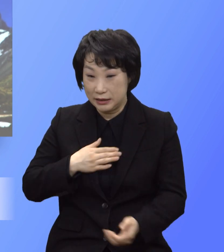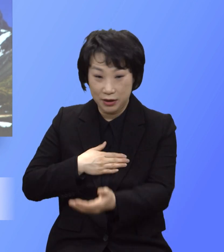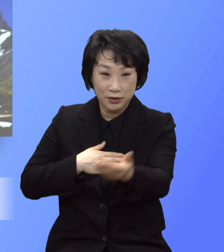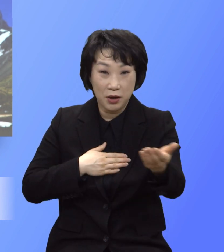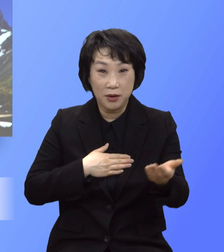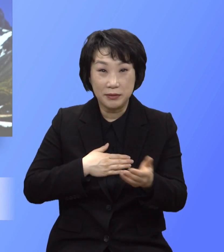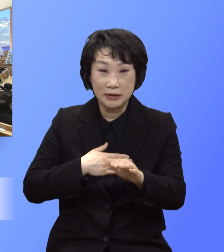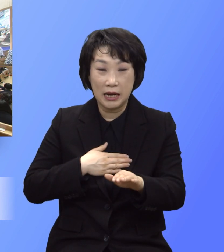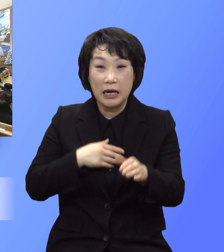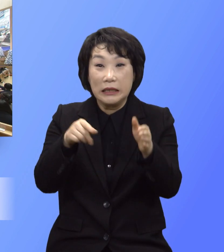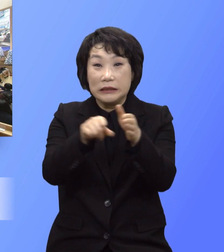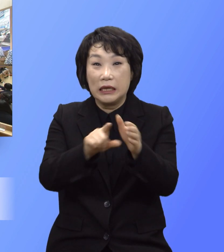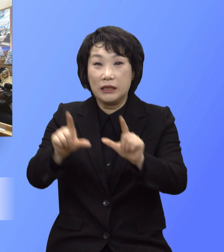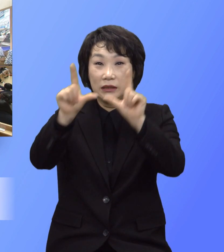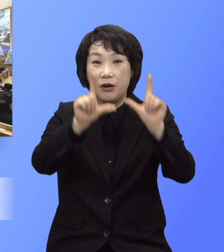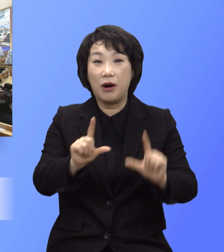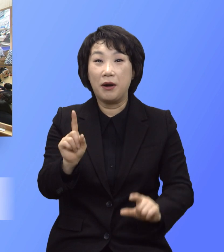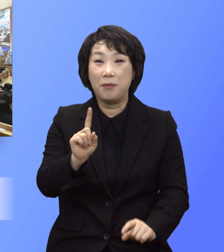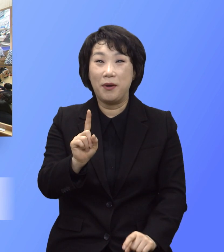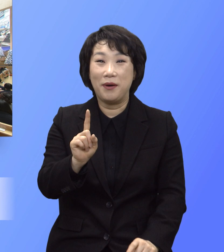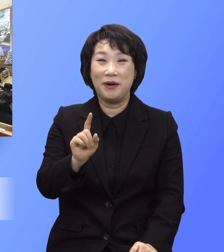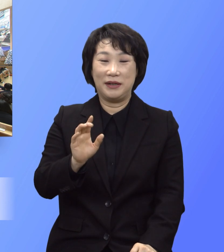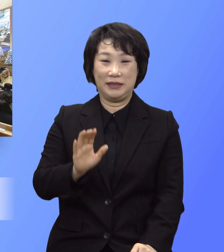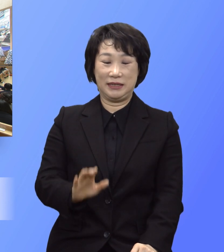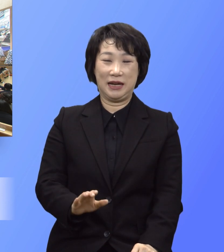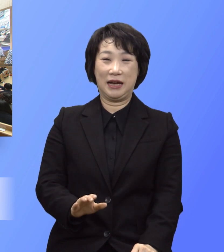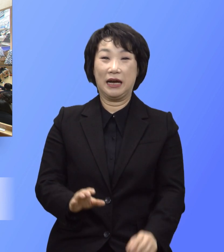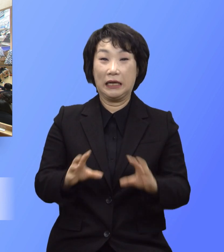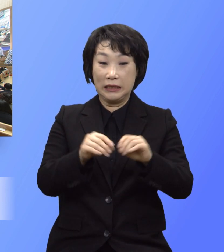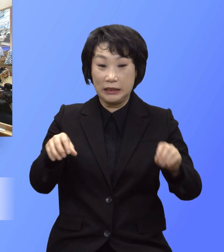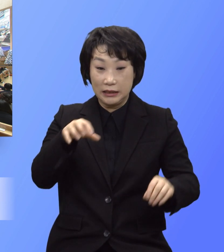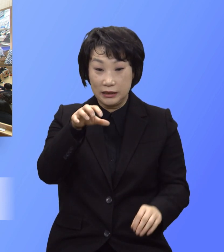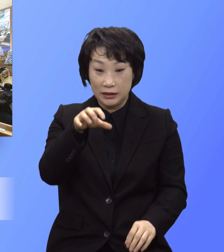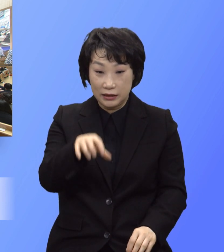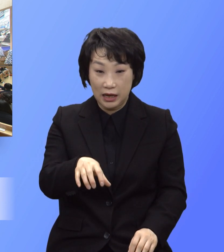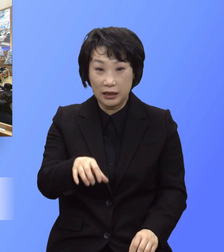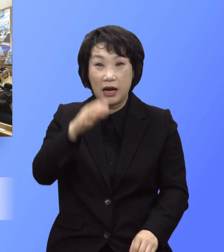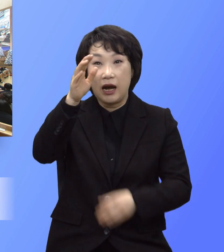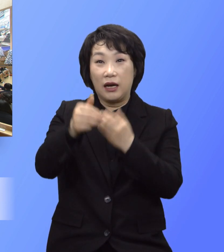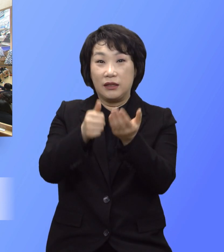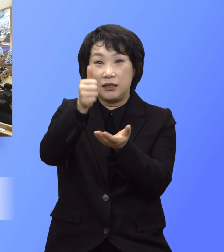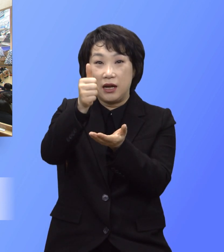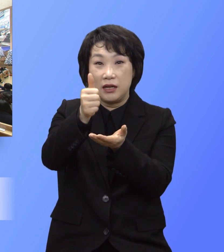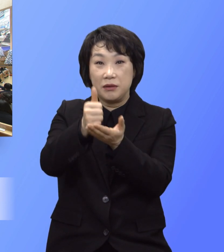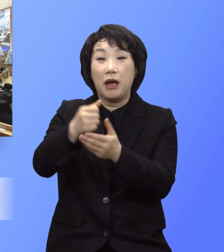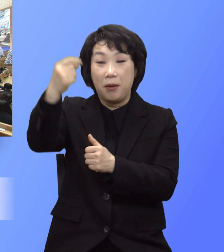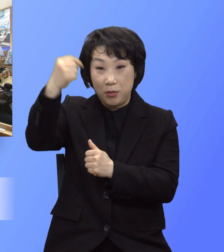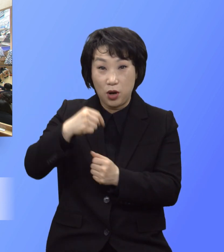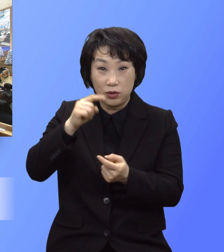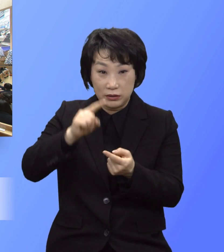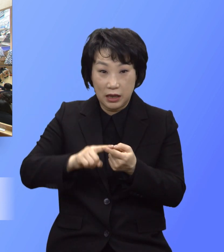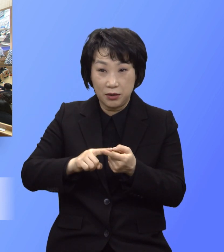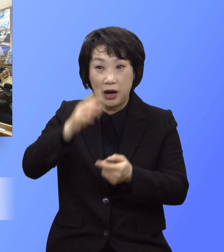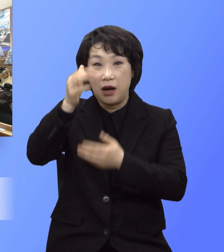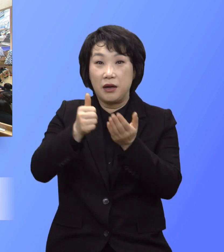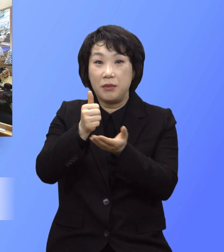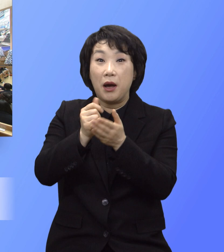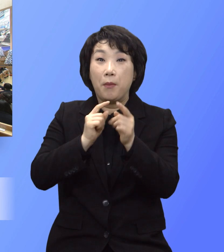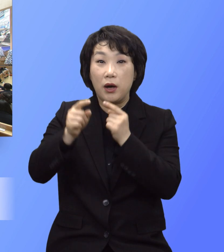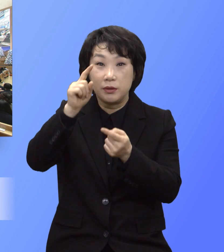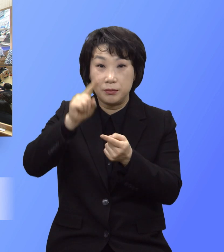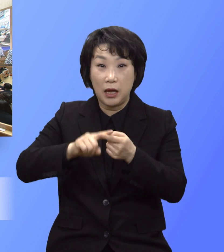여러분들은 신앙생활 자체가 이 땅에 하나님의 명령대로